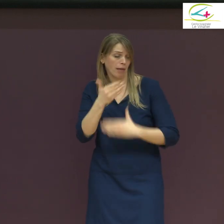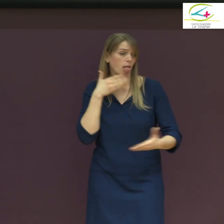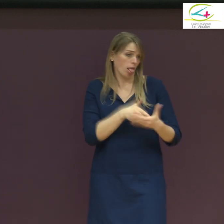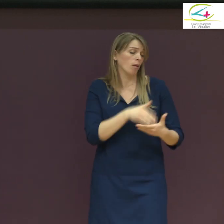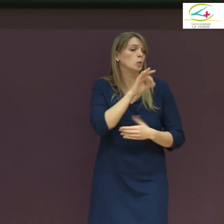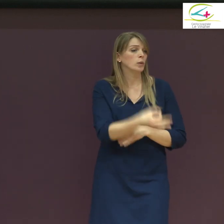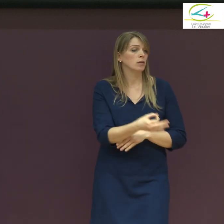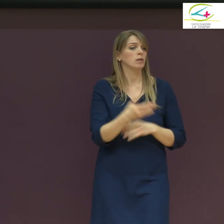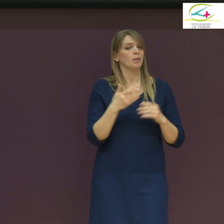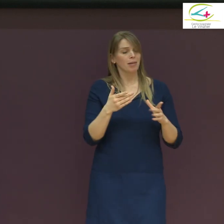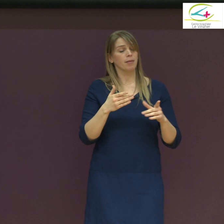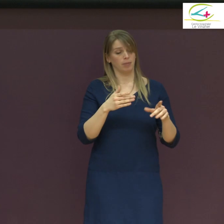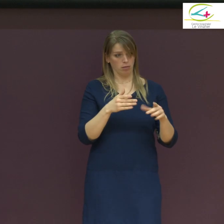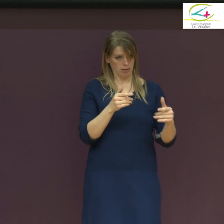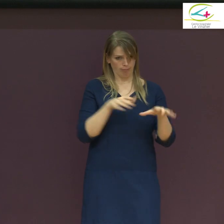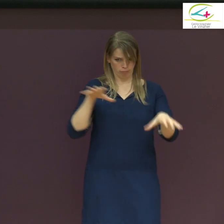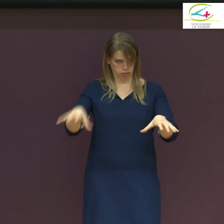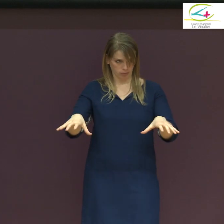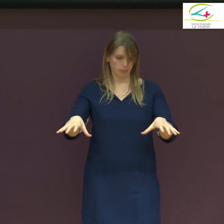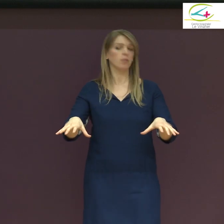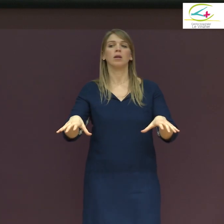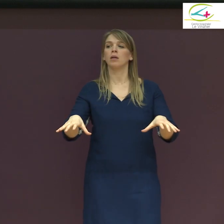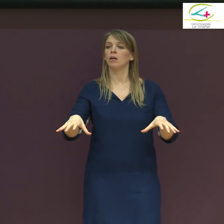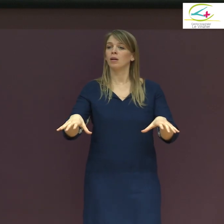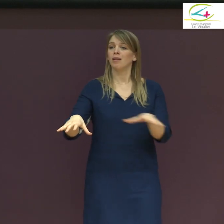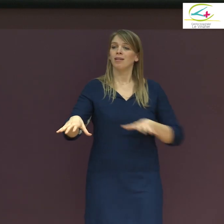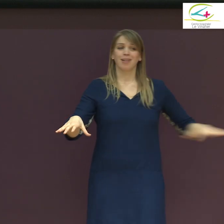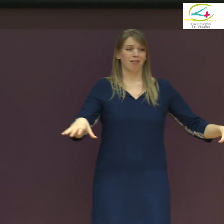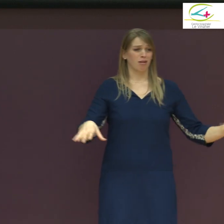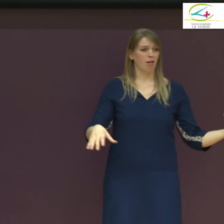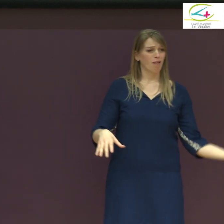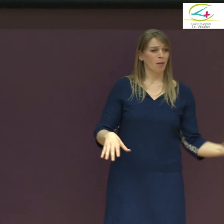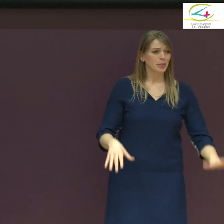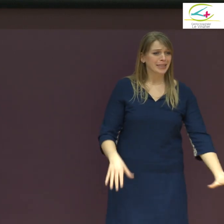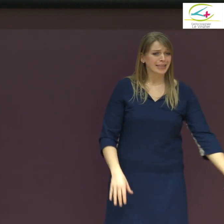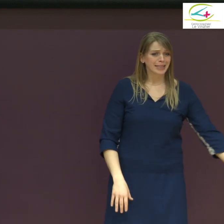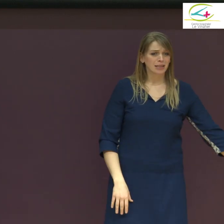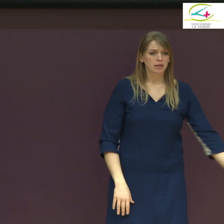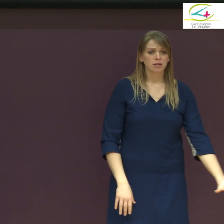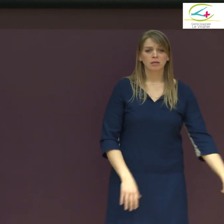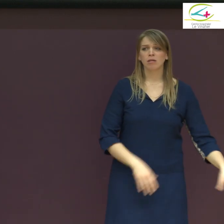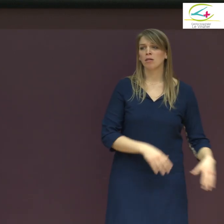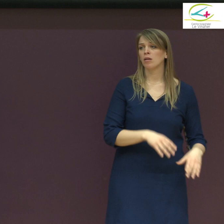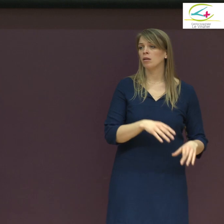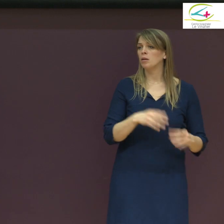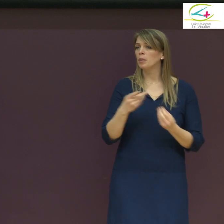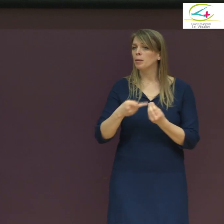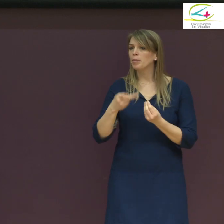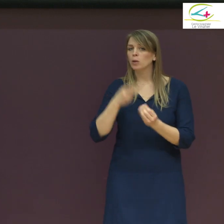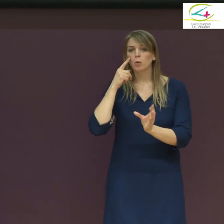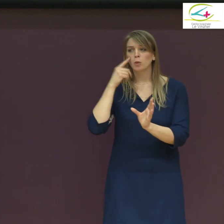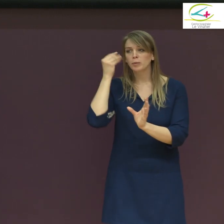une population autre dont on parle très très peu, c'est la population des enfants. Alors, enfants, je vais prendre, s'il y a des pédopsychiatres dans la